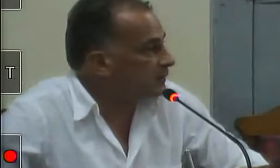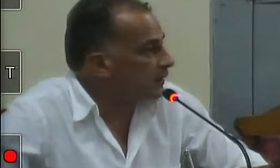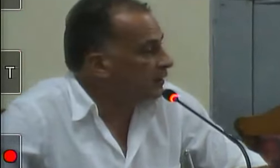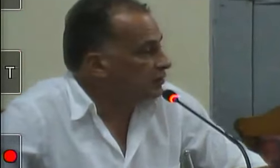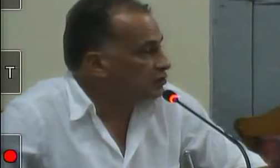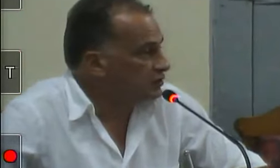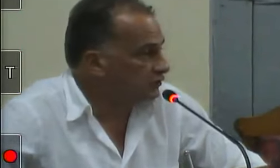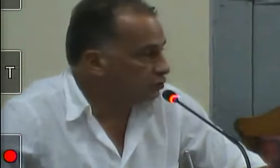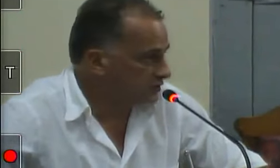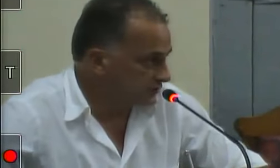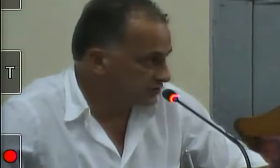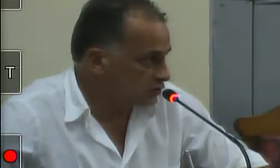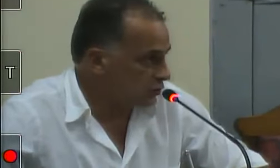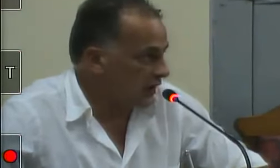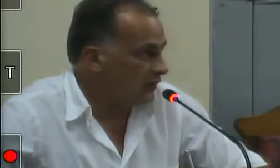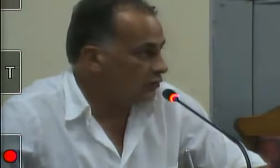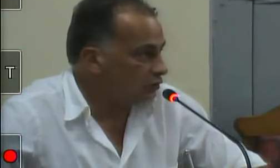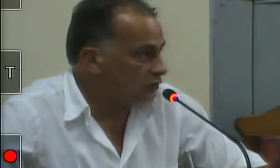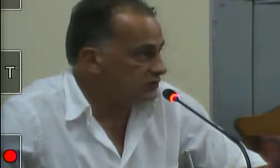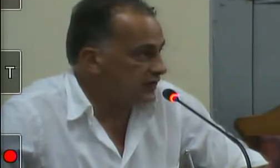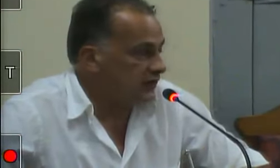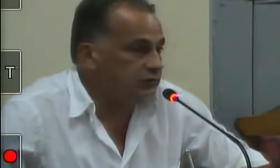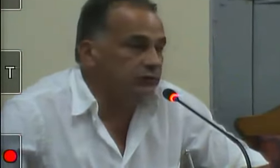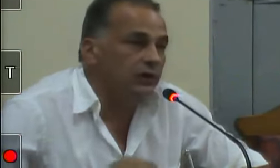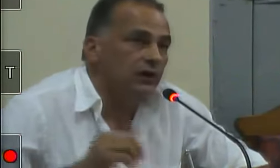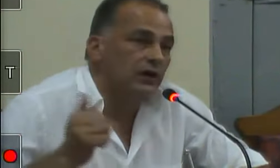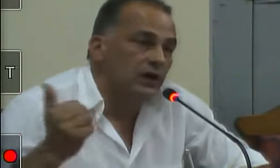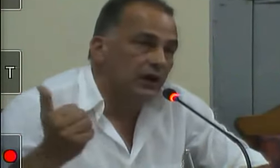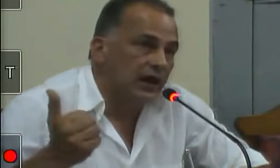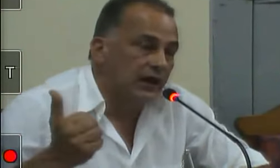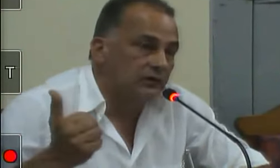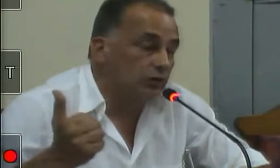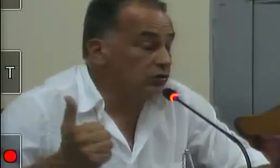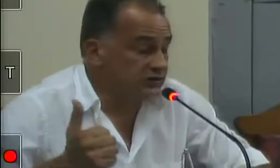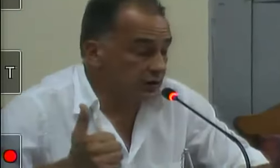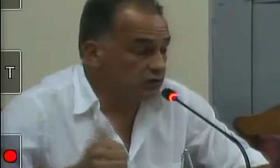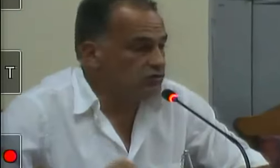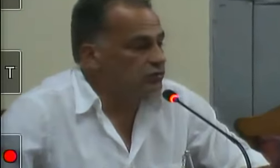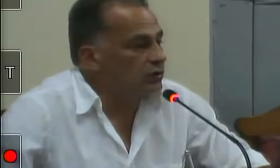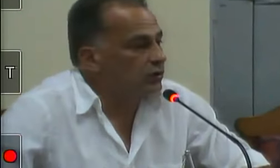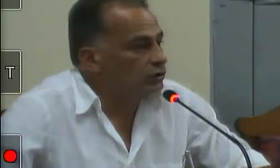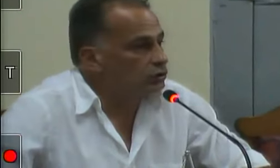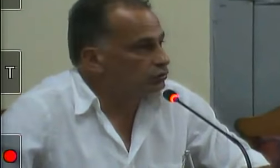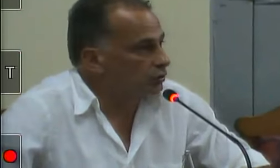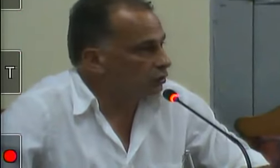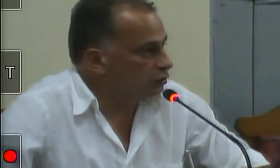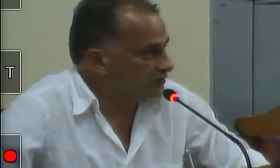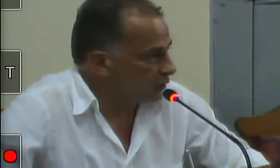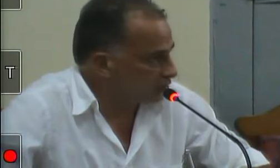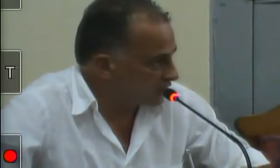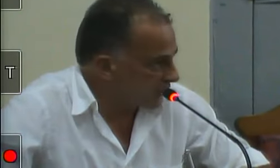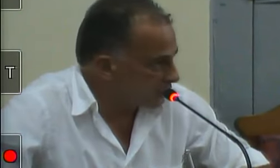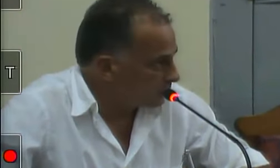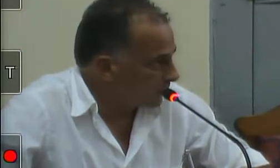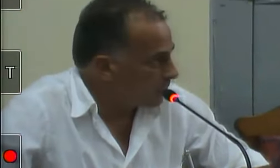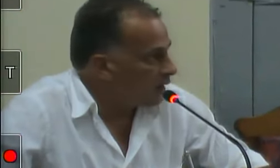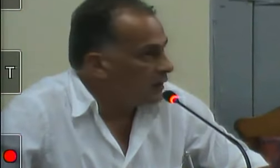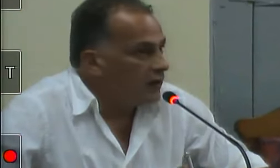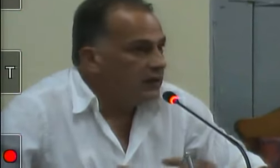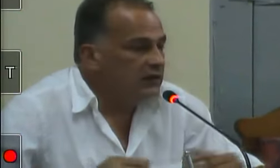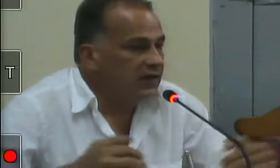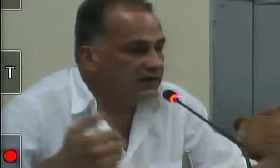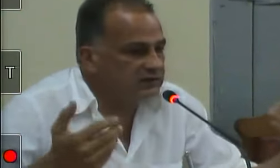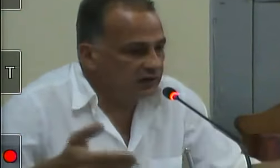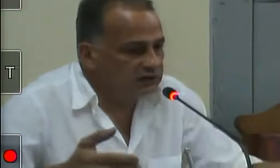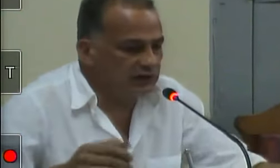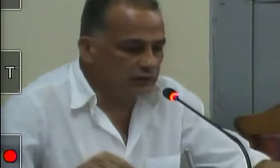audiência, estive 2 vezes com ela e com o doutor Sérgio, lá, doutor Celso, junto ao doutor Zé Rogério.